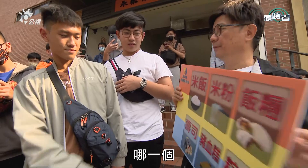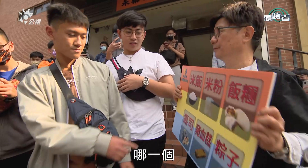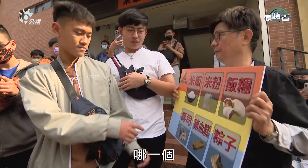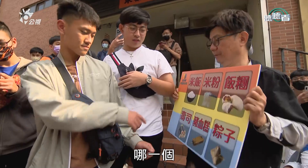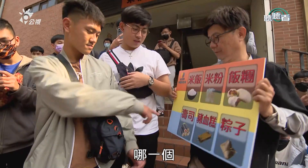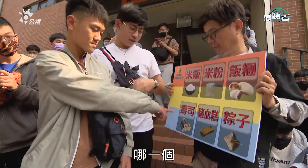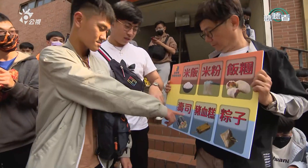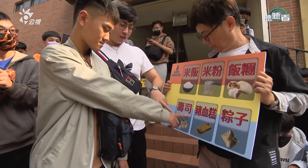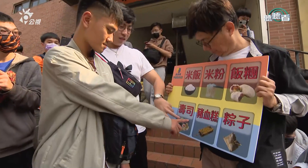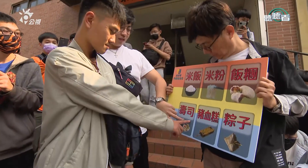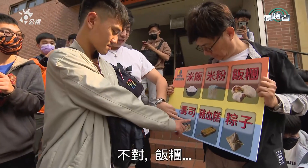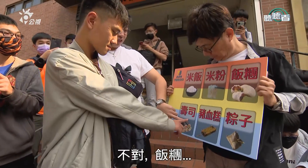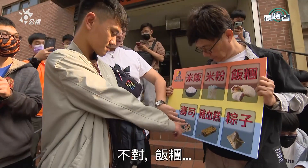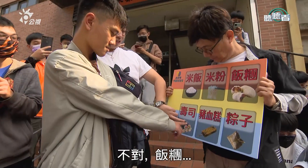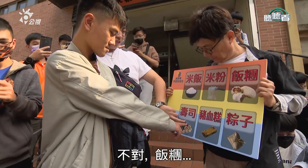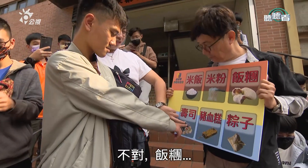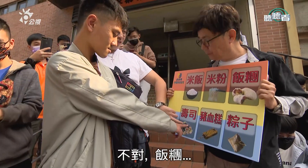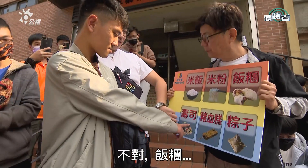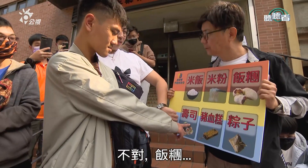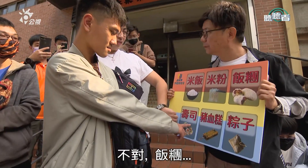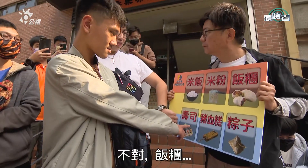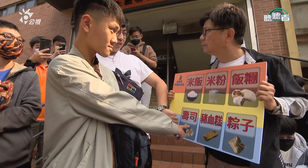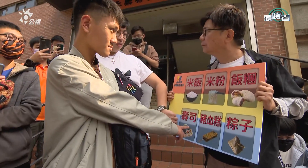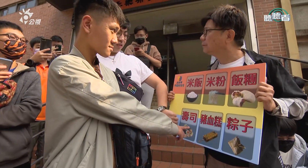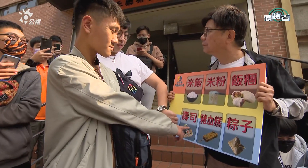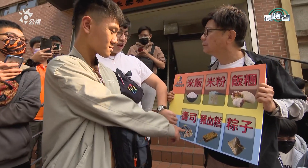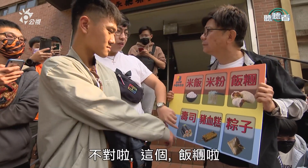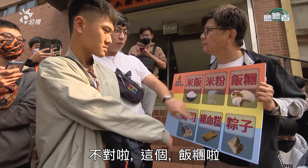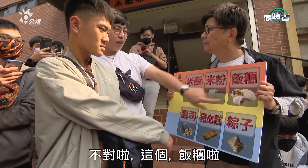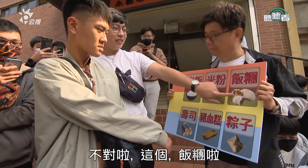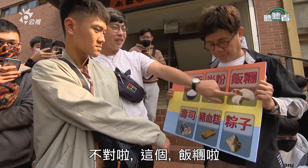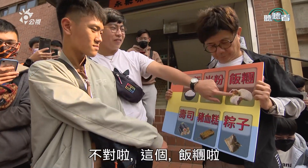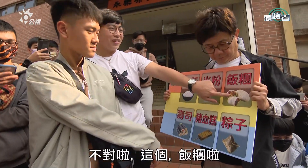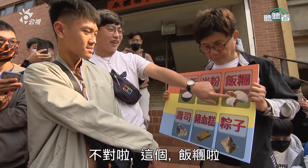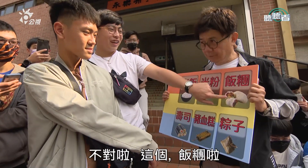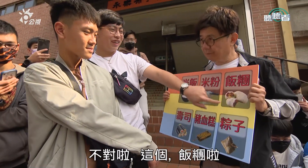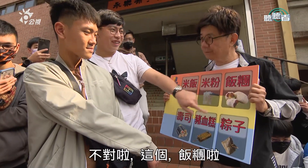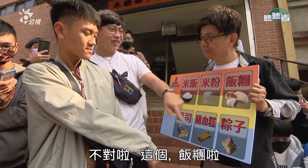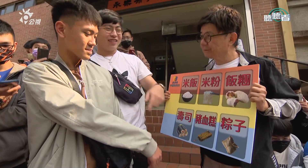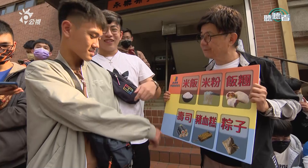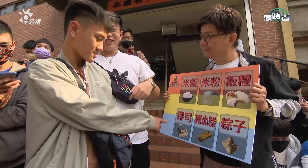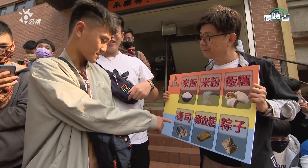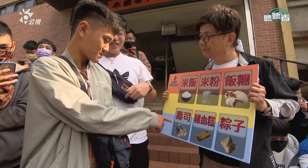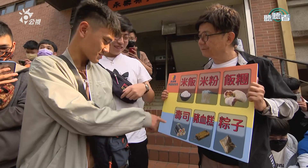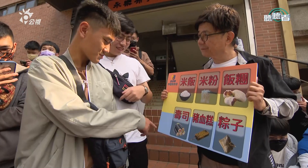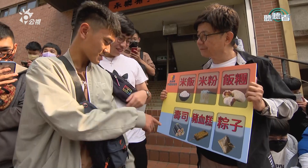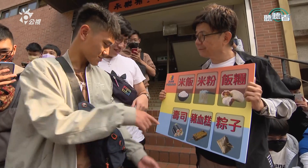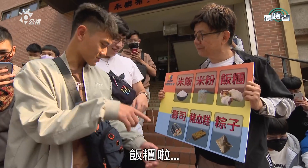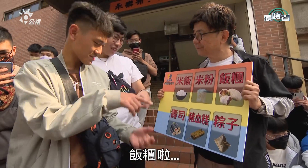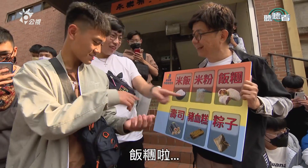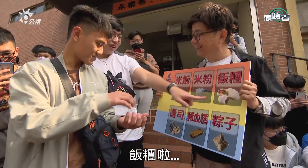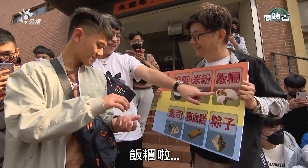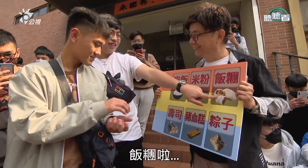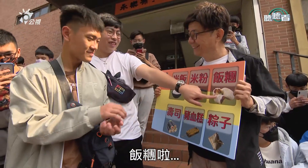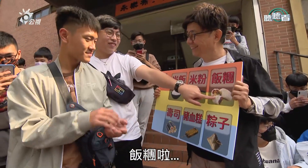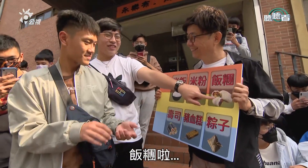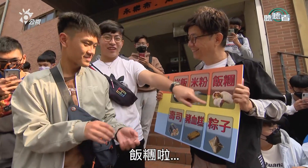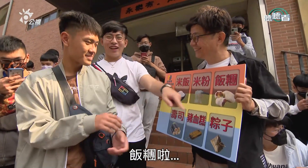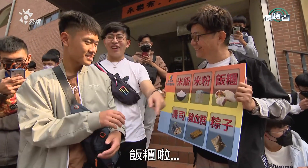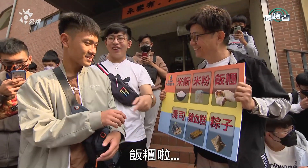不是饭团。 哎，对啊，这个饭团呢，在这里会就冰的呢，饭团呢，饭团呢，